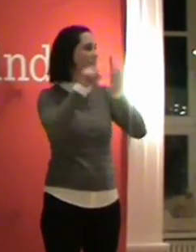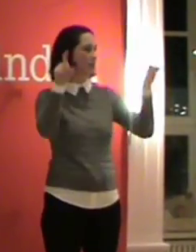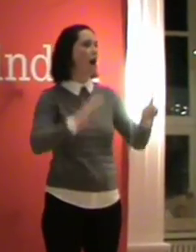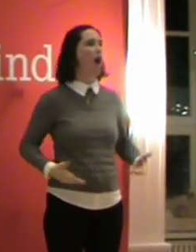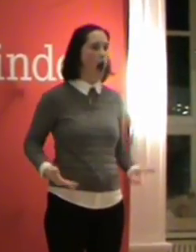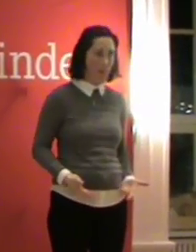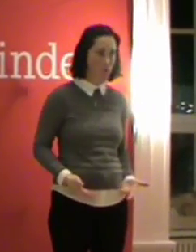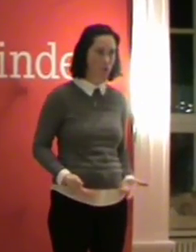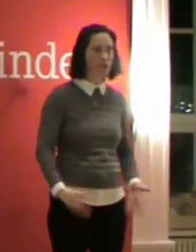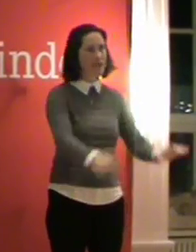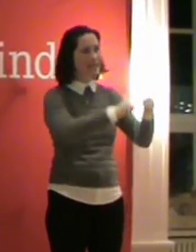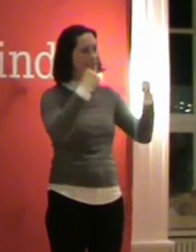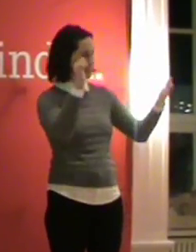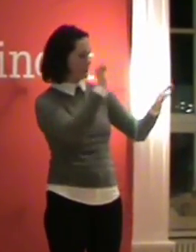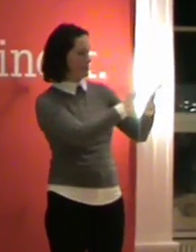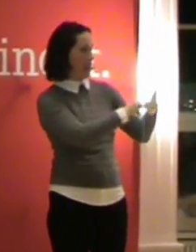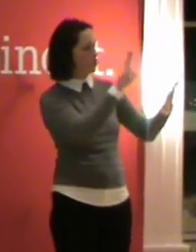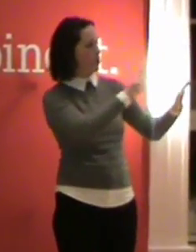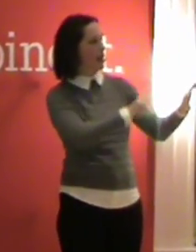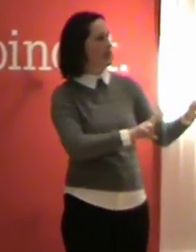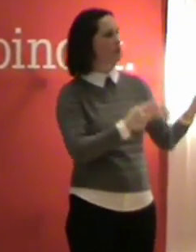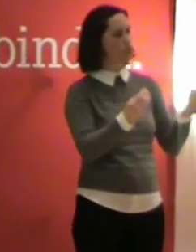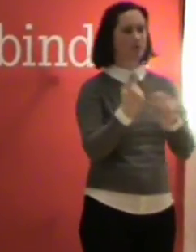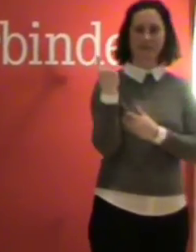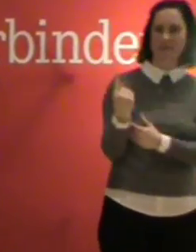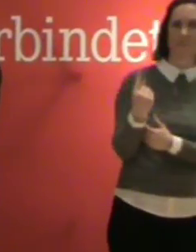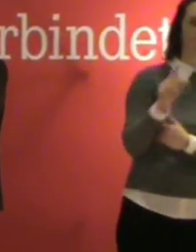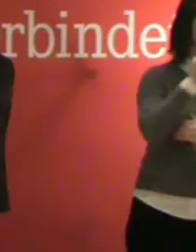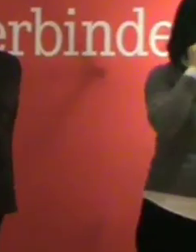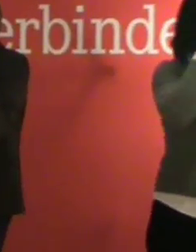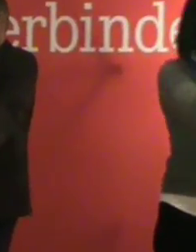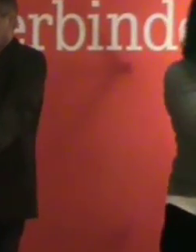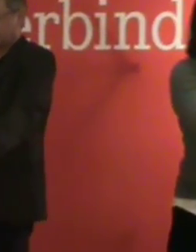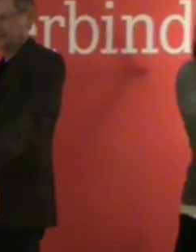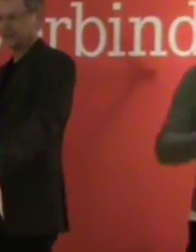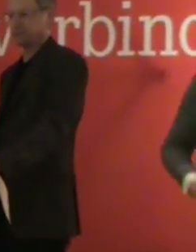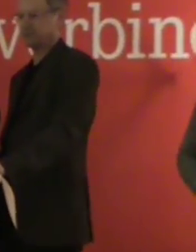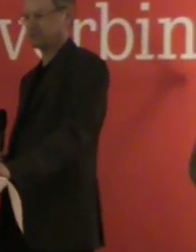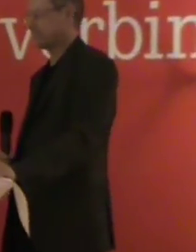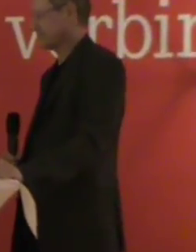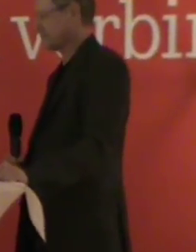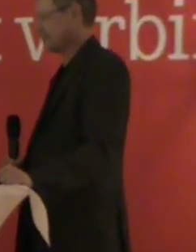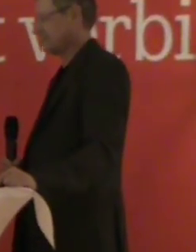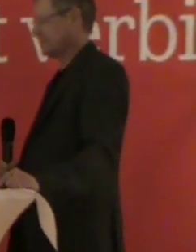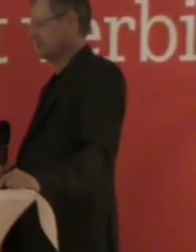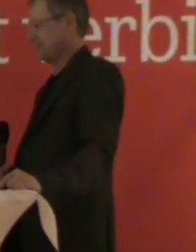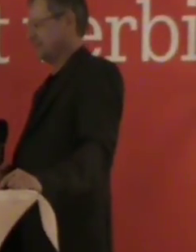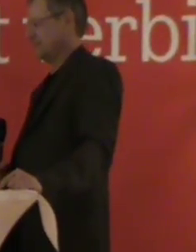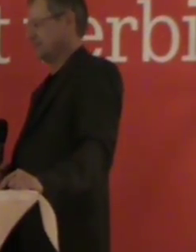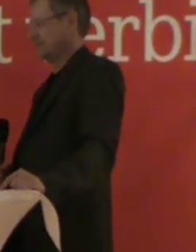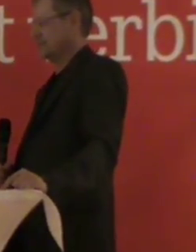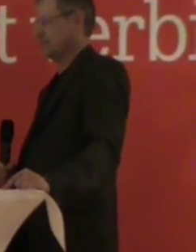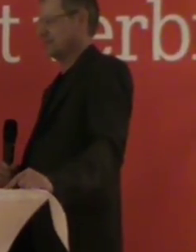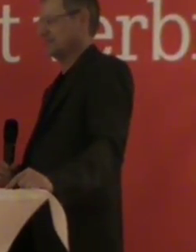die Zeitungen verfolgt, wirst du oftmals als Armutsforscher beschrieben. Ich weiß gar nicht, ob das exakt die